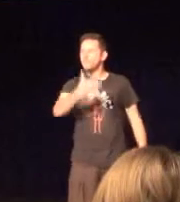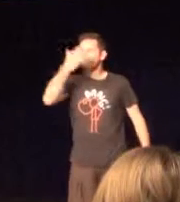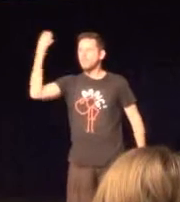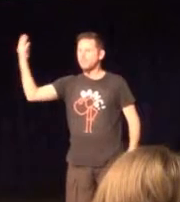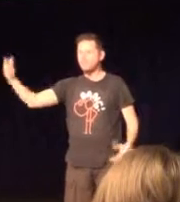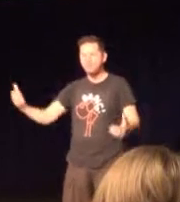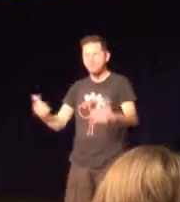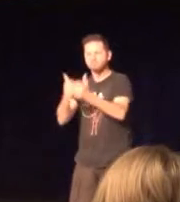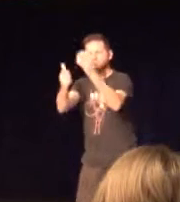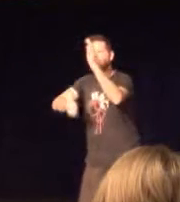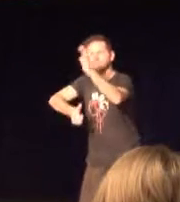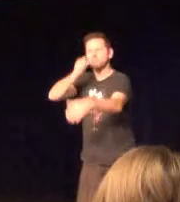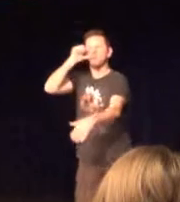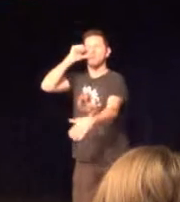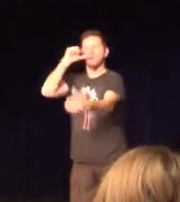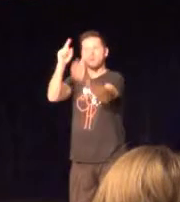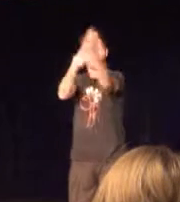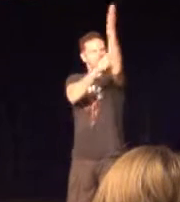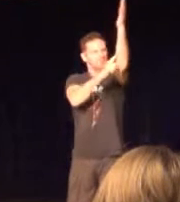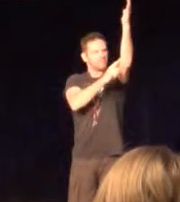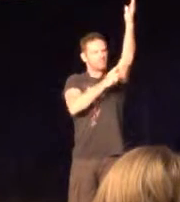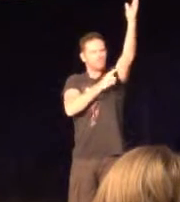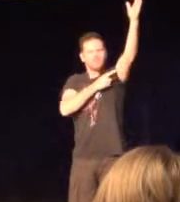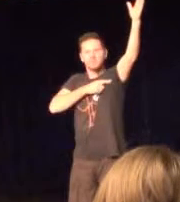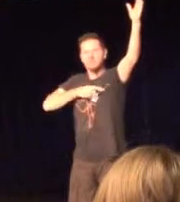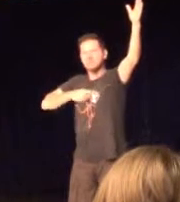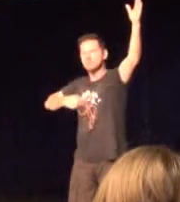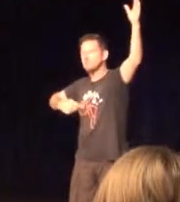Je bois à leurs veines jusqu'à ce que la rime se brise,